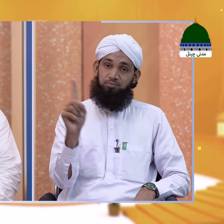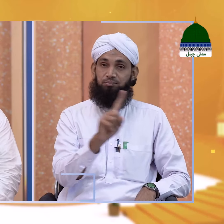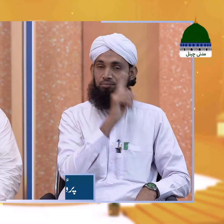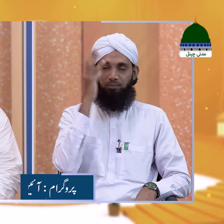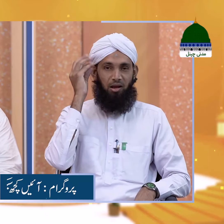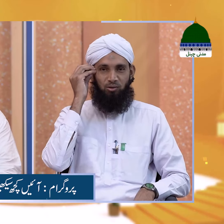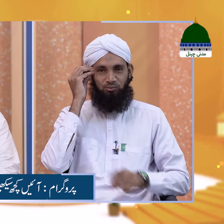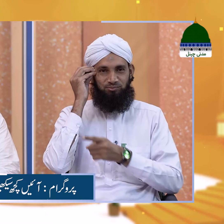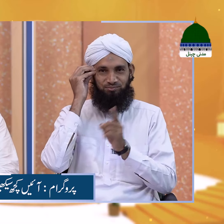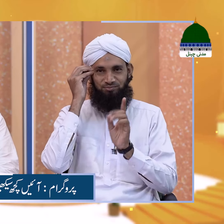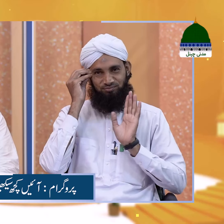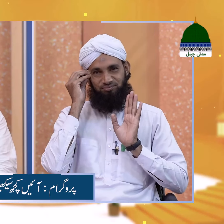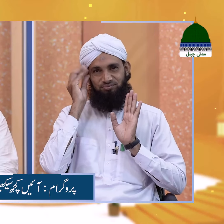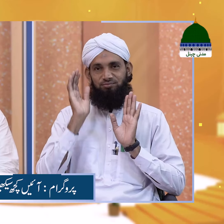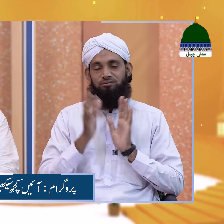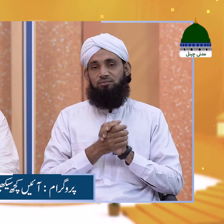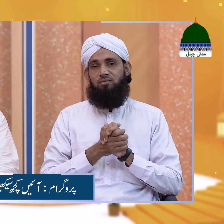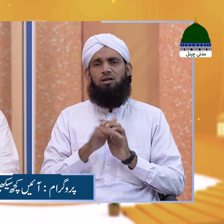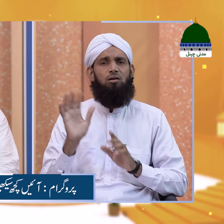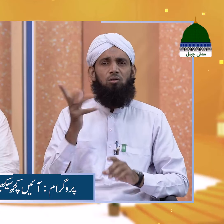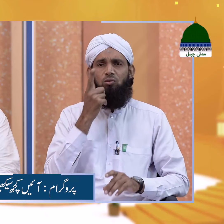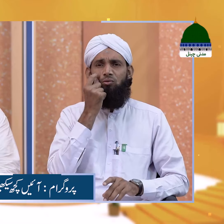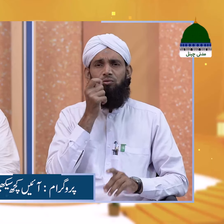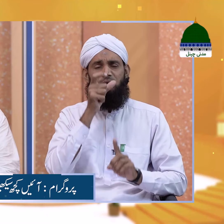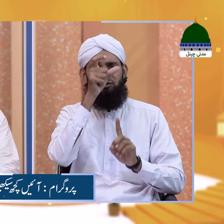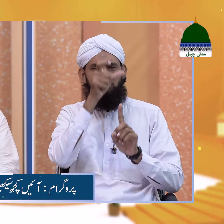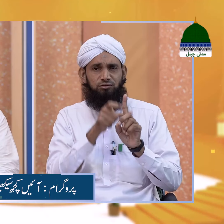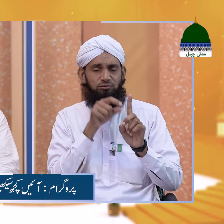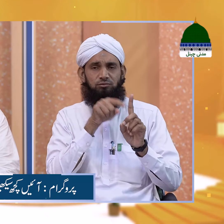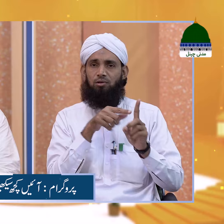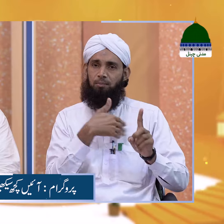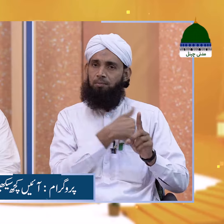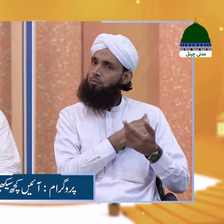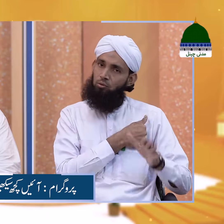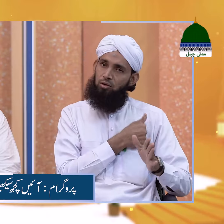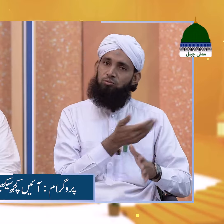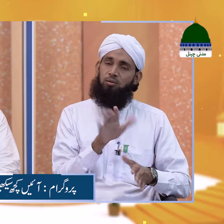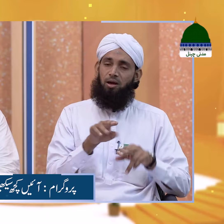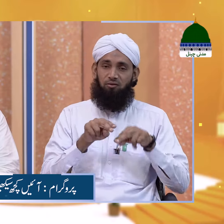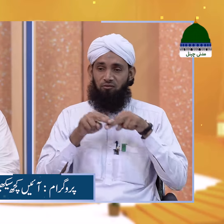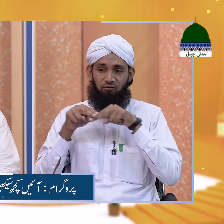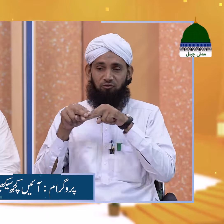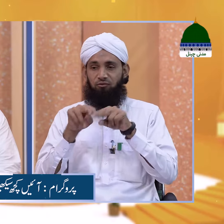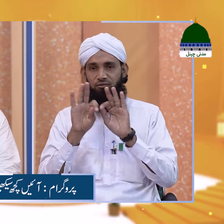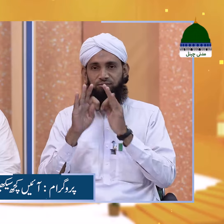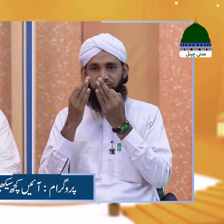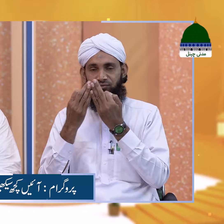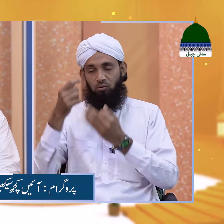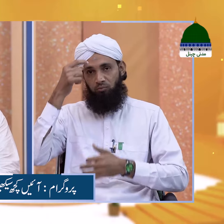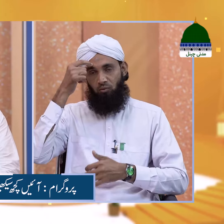تسلیم کرتا ہے۔ کسی بھی شخص کے مرنے سے اس کے گھر والوں پر گویا قیامت ٹوٹ پڑتی ہے۔ ایسے موقع پر